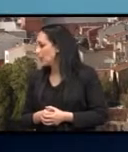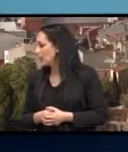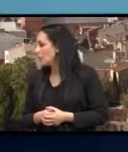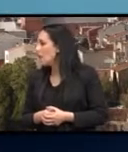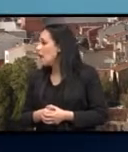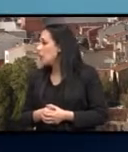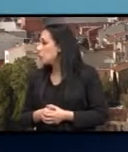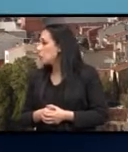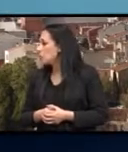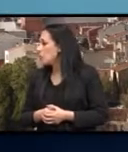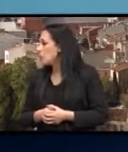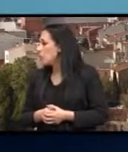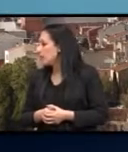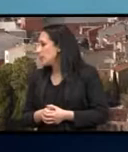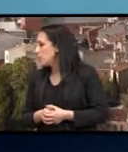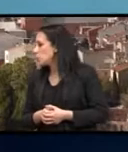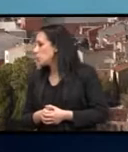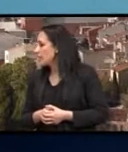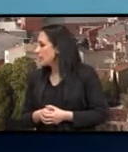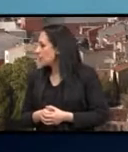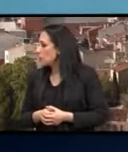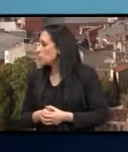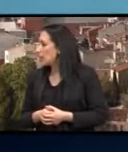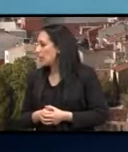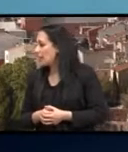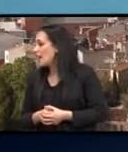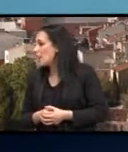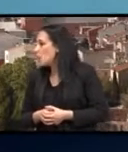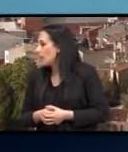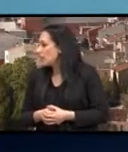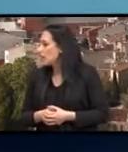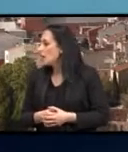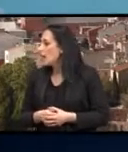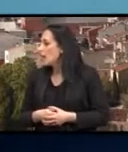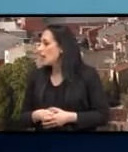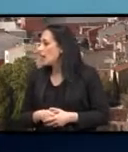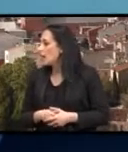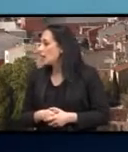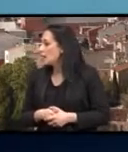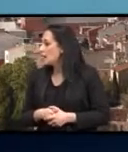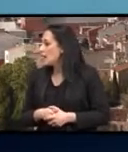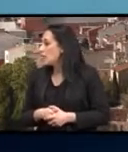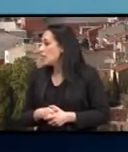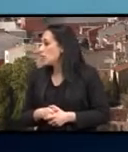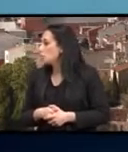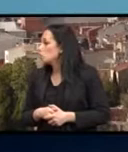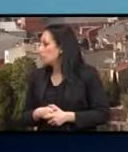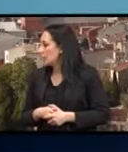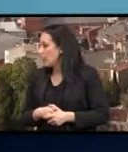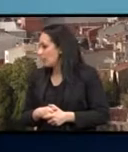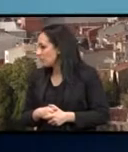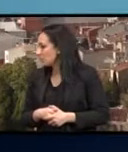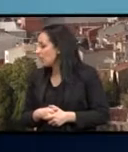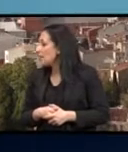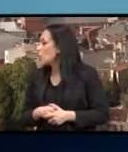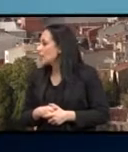poder-nos entendre. Alguns també vocalitzen més, vocalitzen menys, parlen català o parlen castellà i a vegades no ens